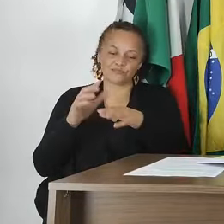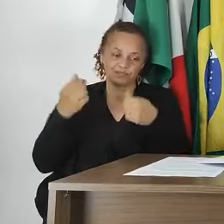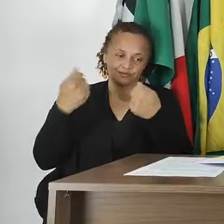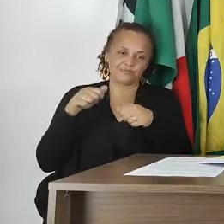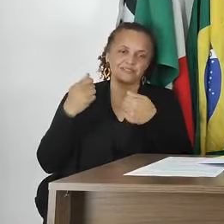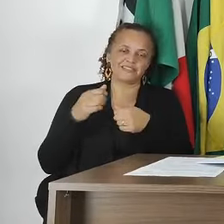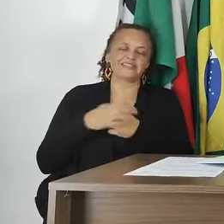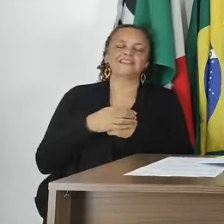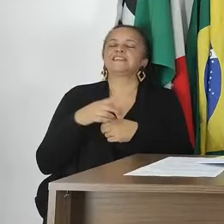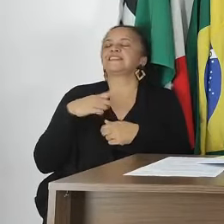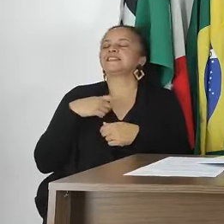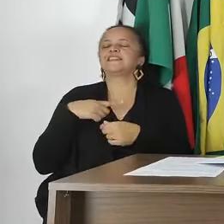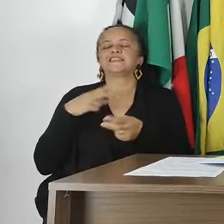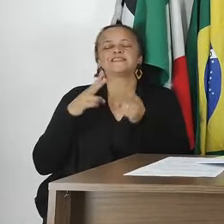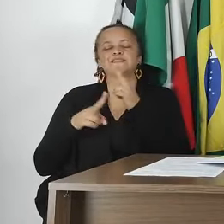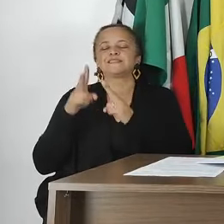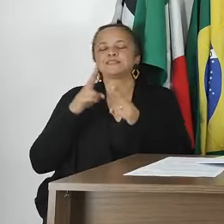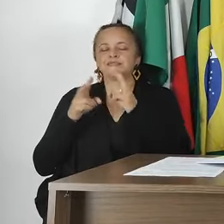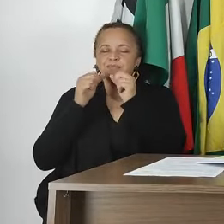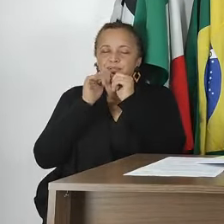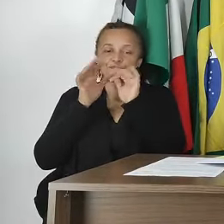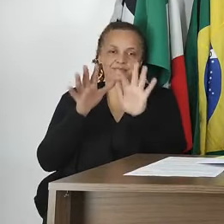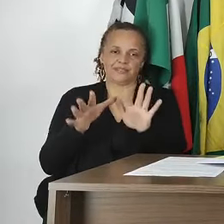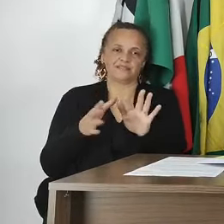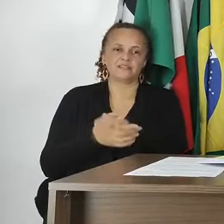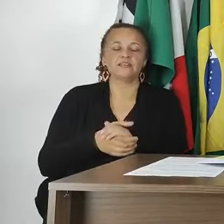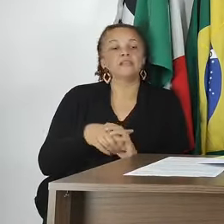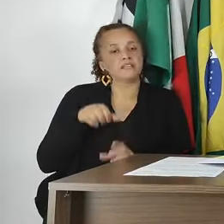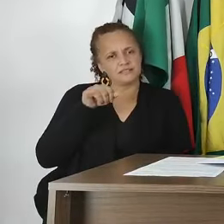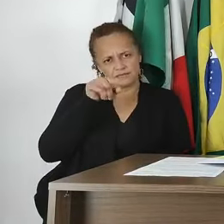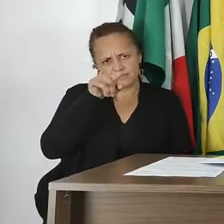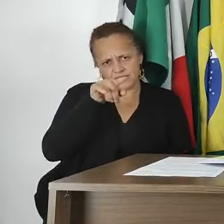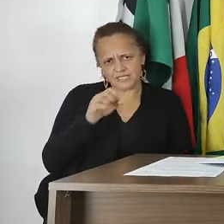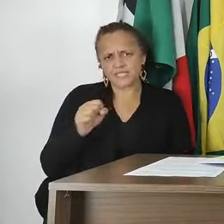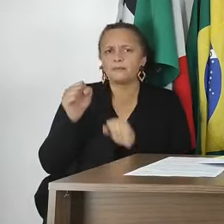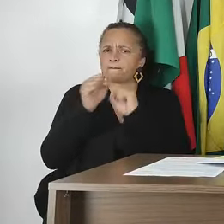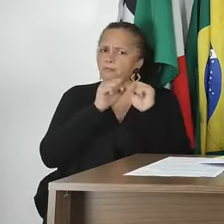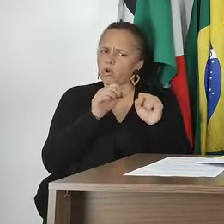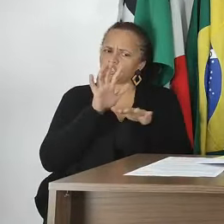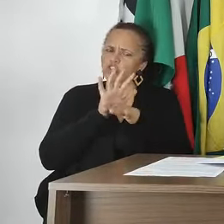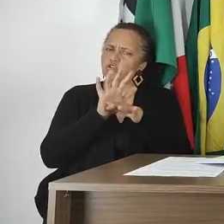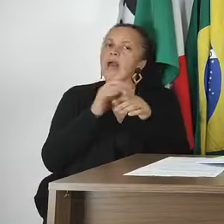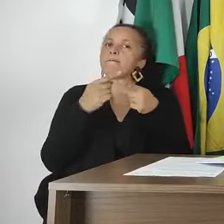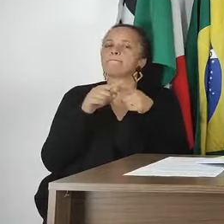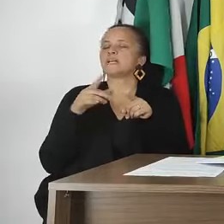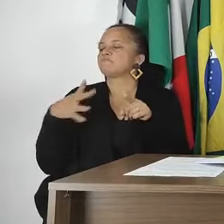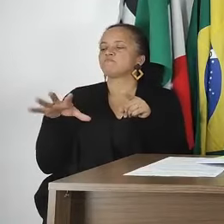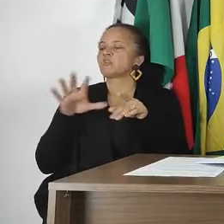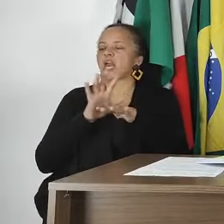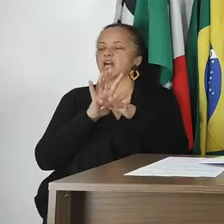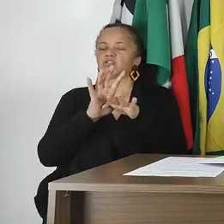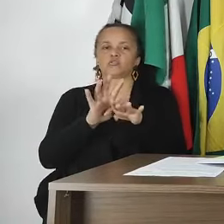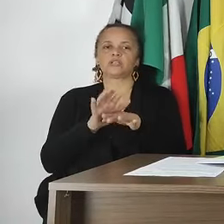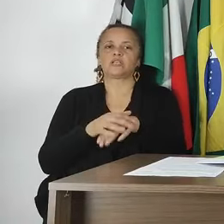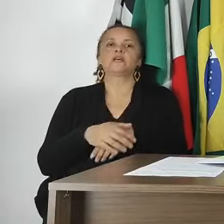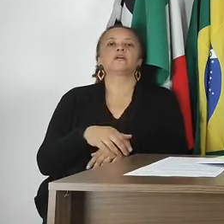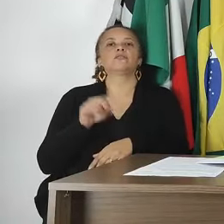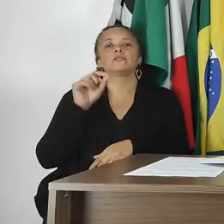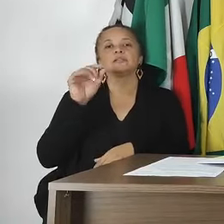Ou seja, se você pode ajudar e não ajuda, você pode ter certeza, você está atraindo maldições para a sua